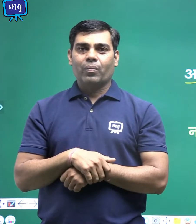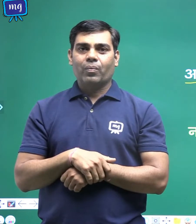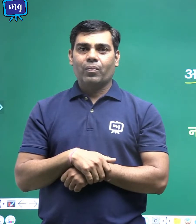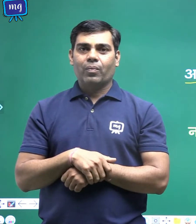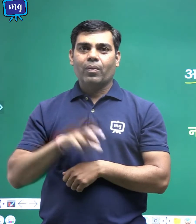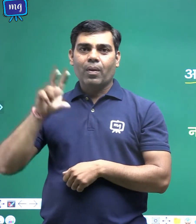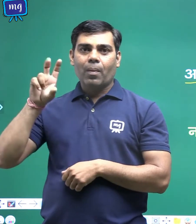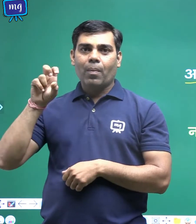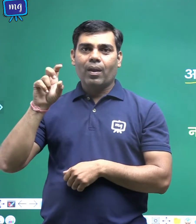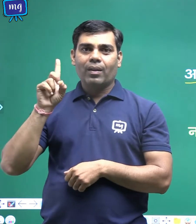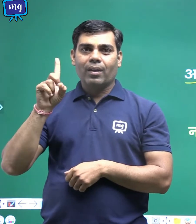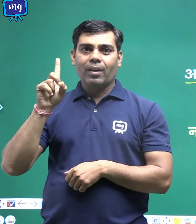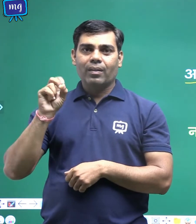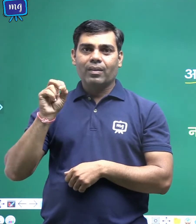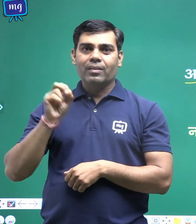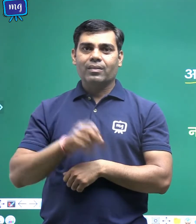पाठ 10।